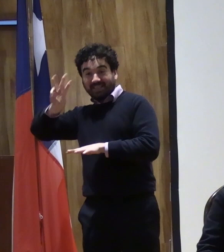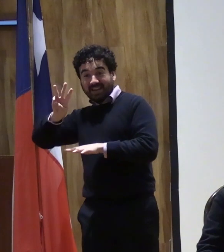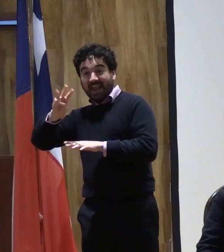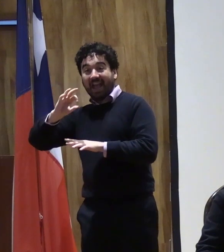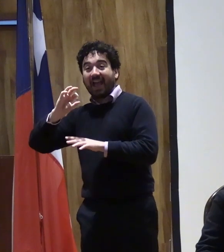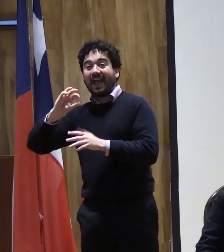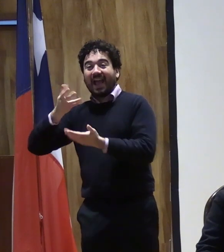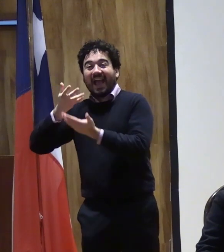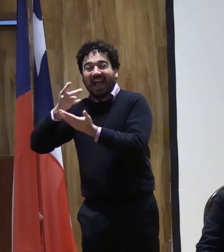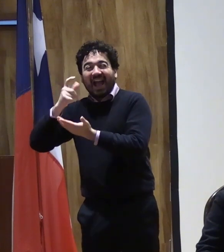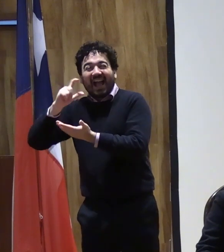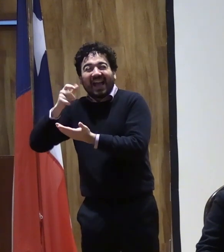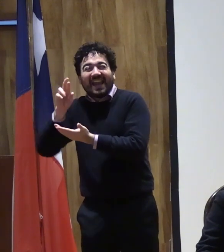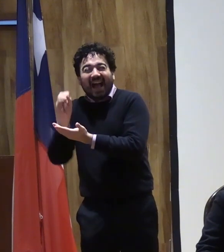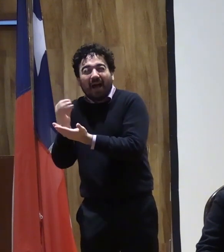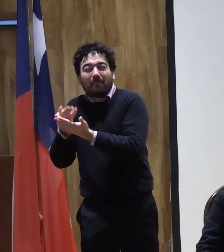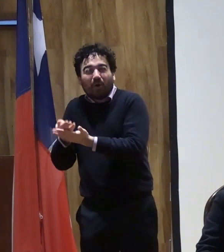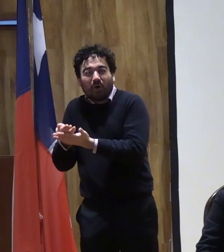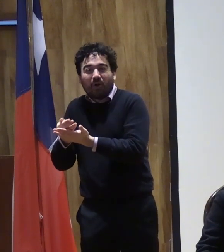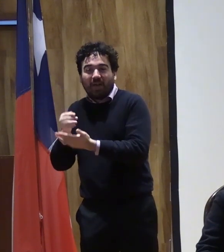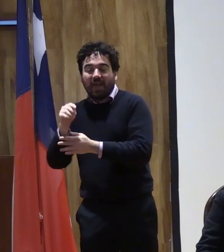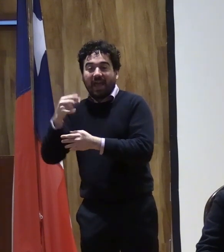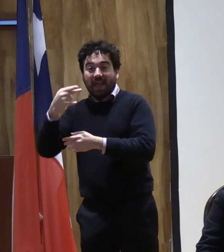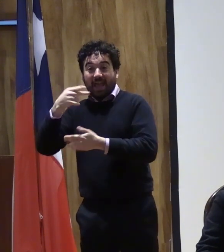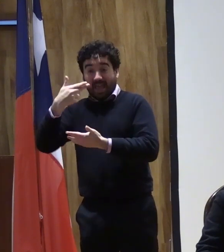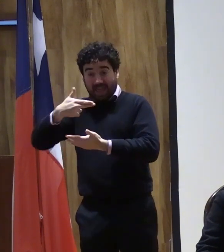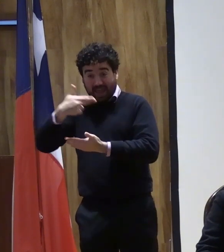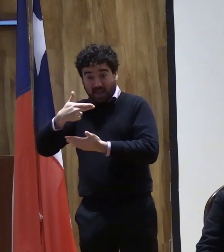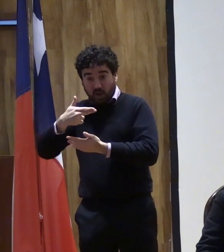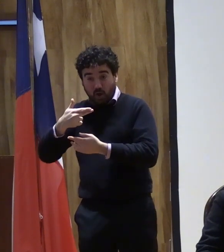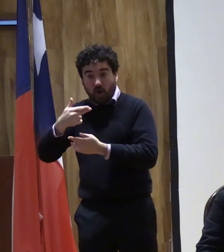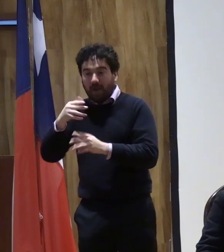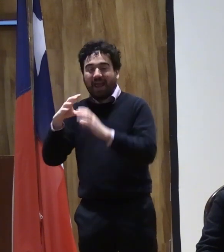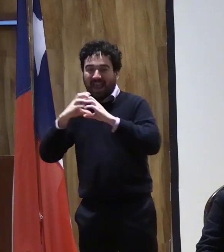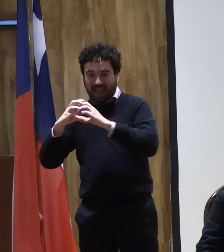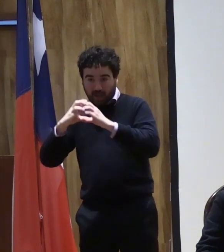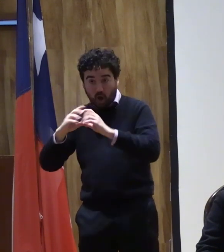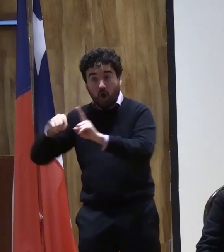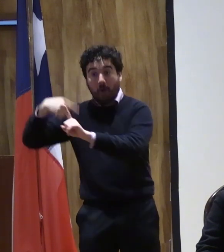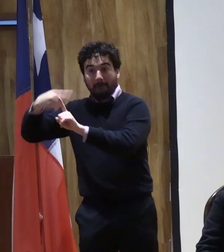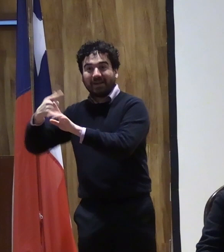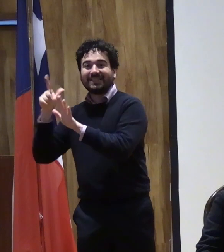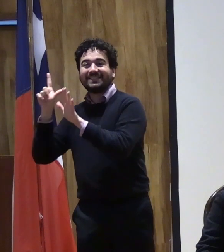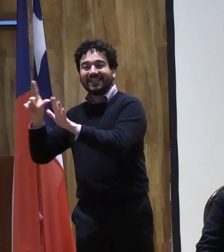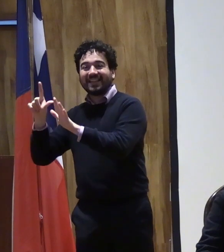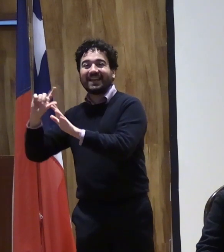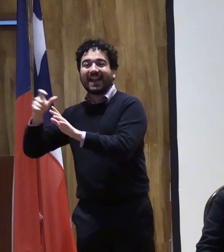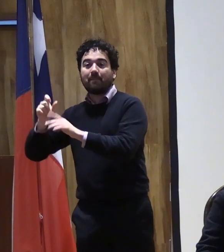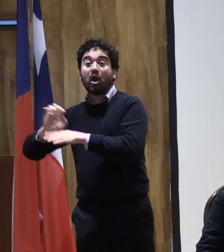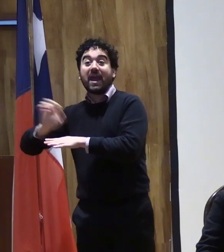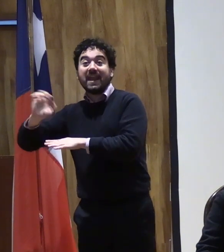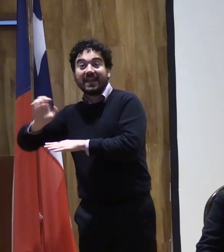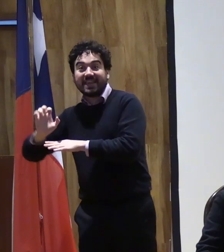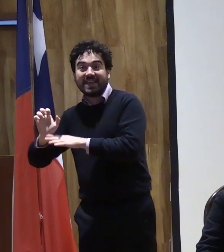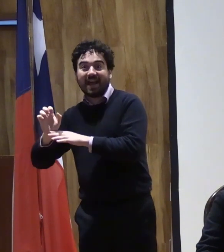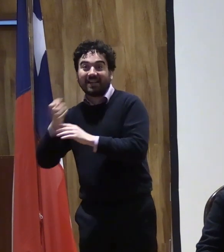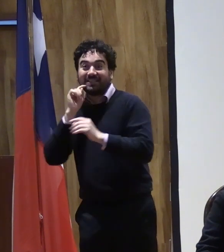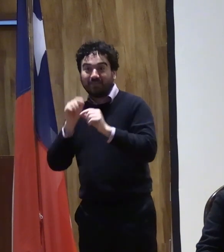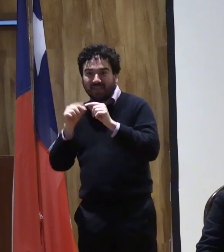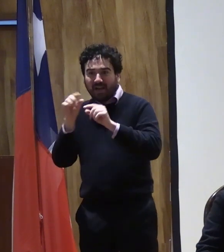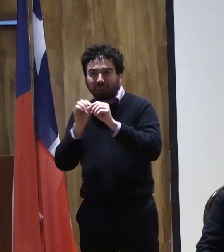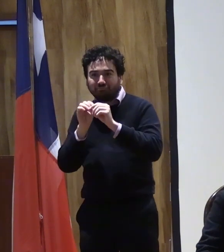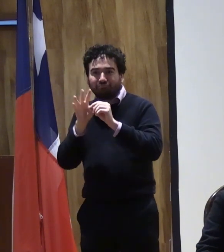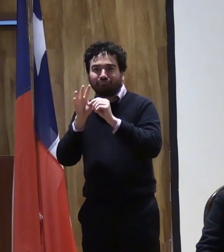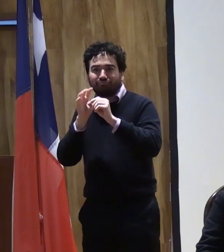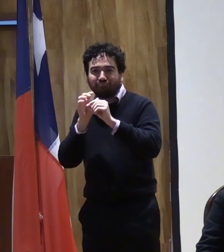de energía, que es un montón. Y con eso las estrellas tienen una fuente de energía